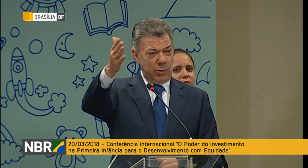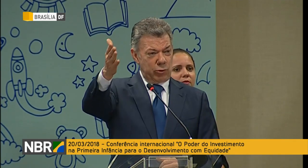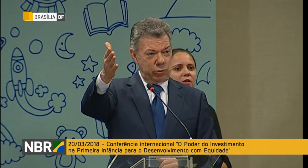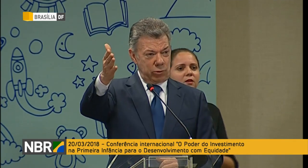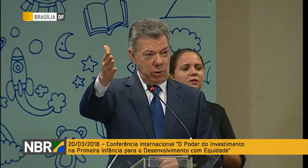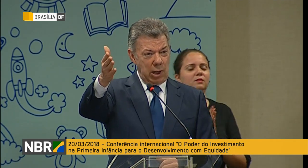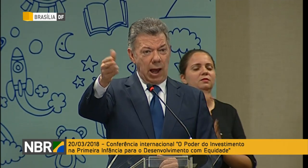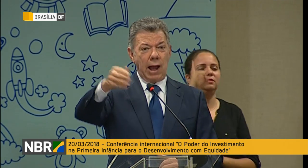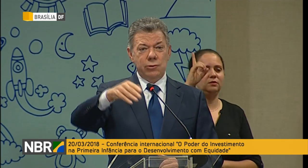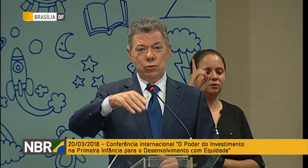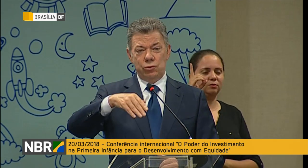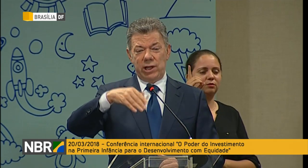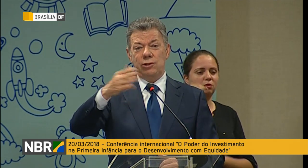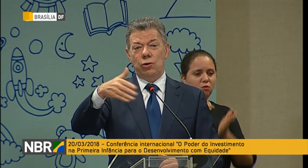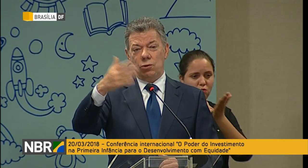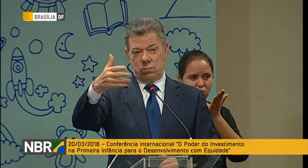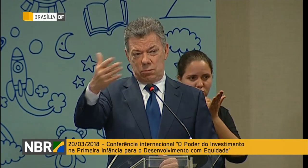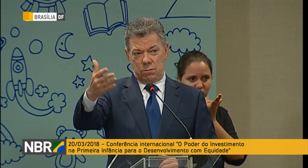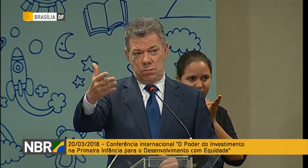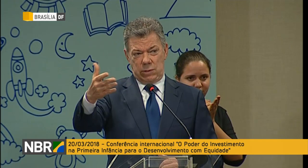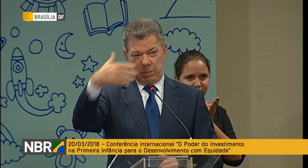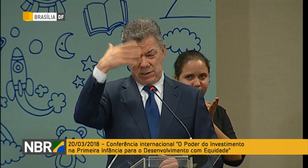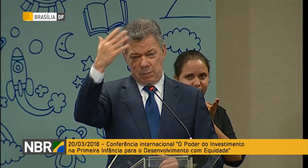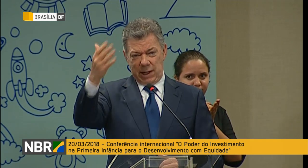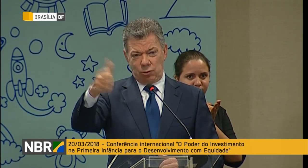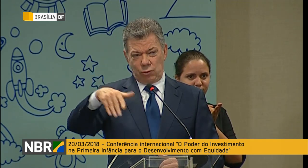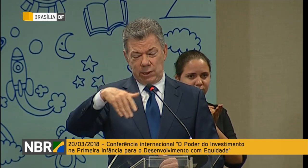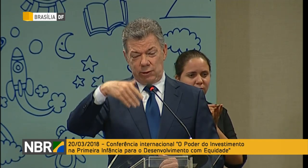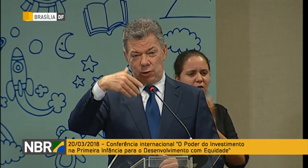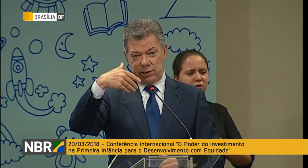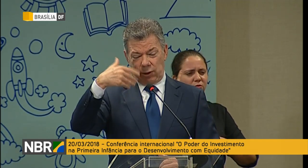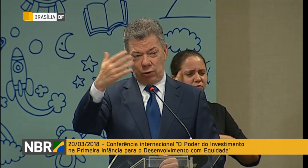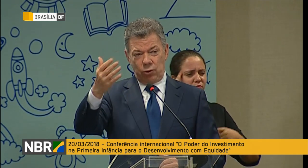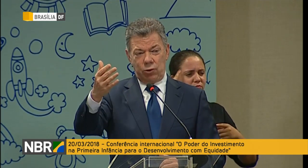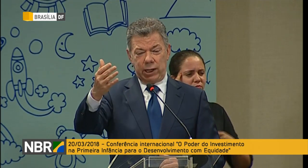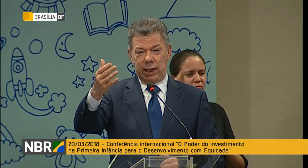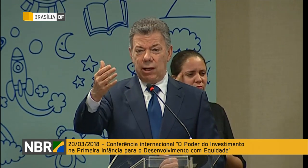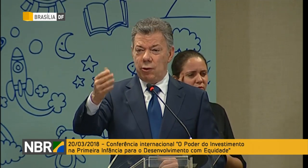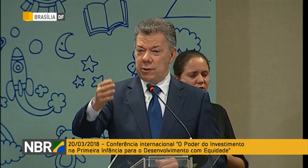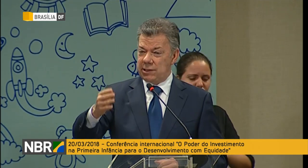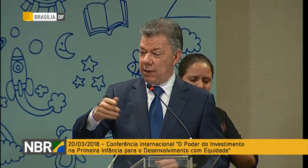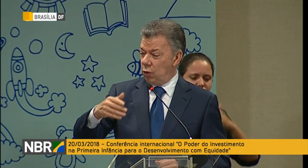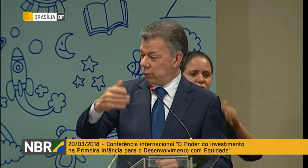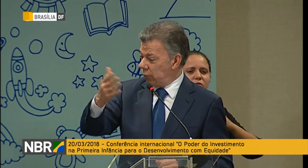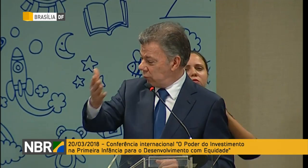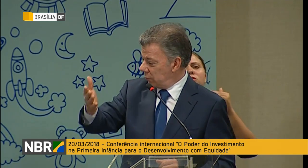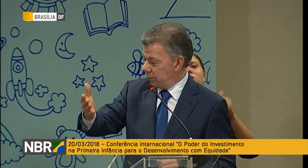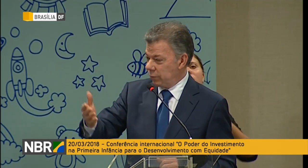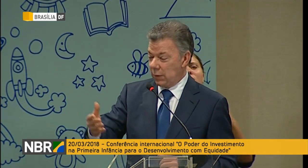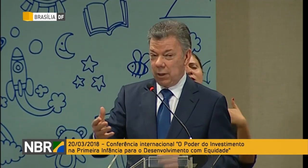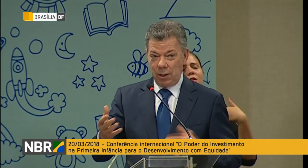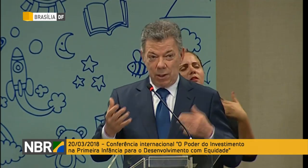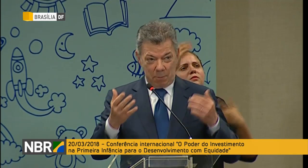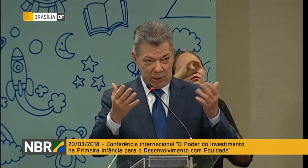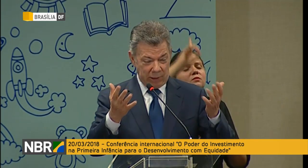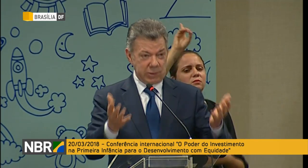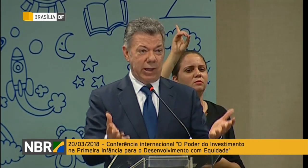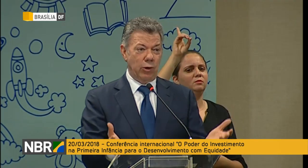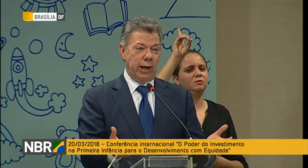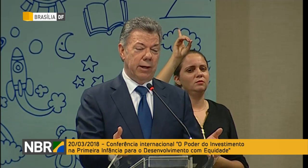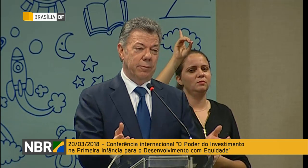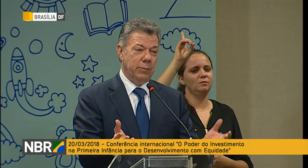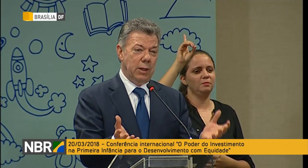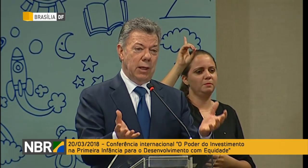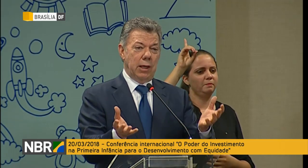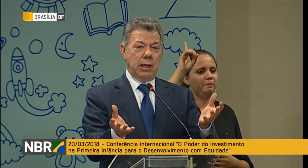Então, nós fomos, depois de eleito, ao Centro de Pensamentos e Desenvolvimento, que está na Universidade de